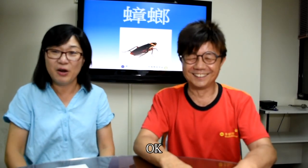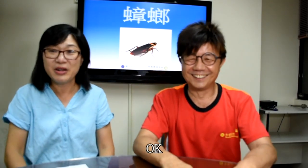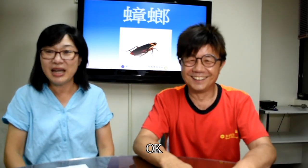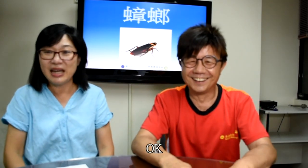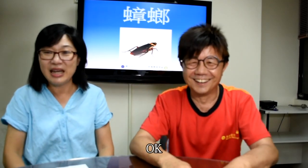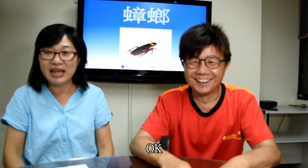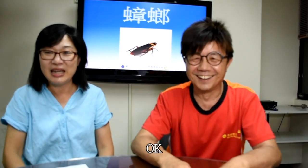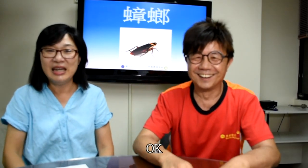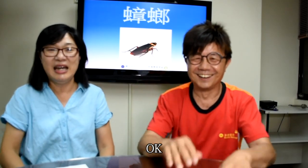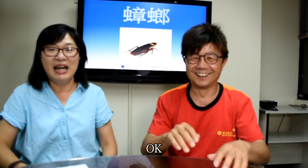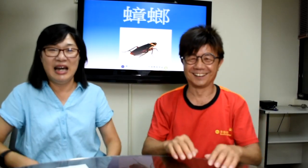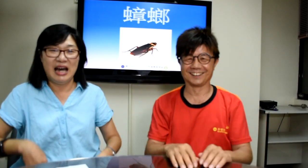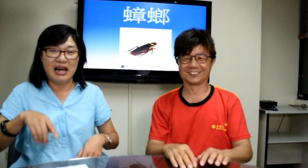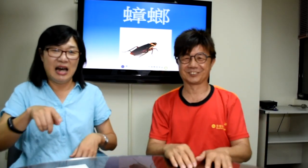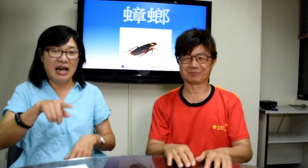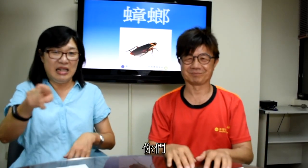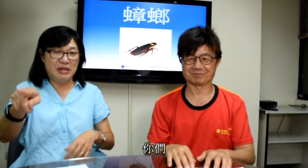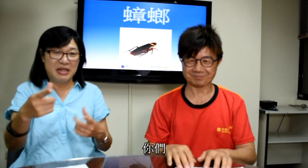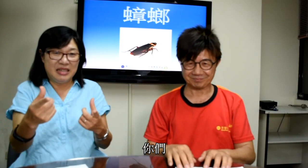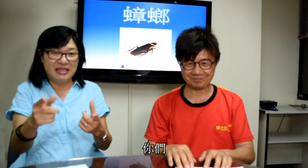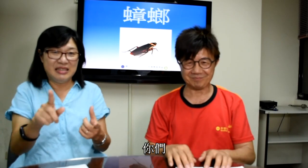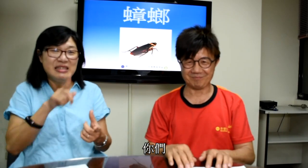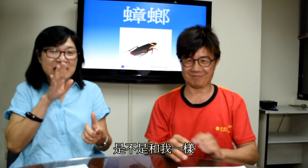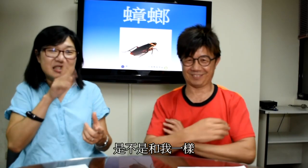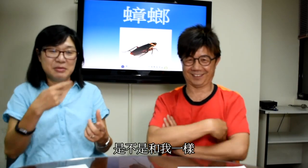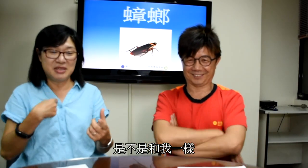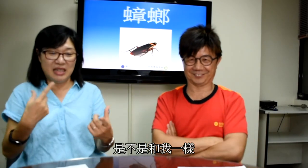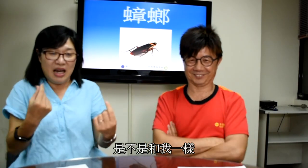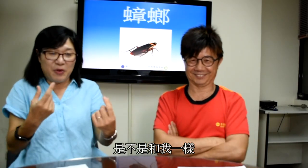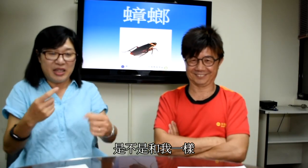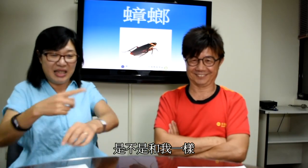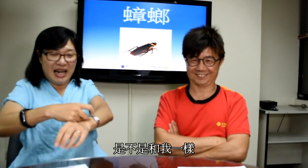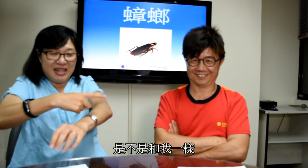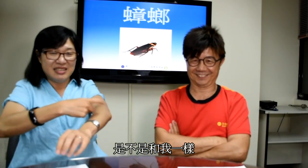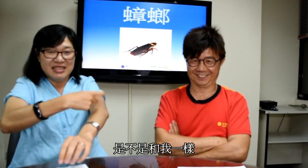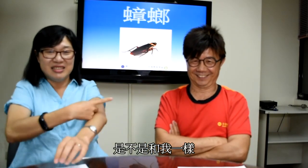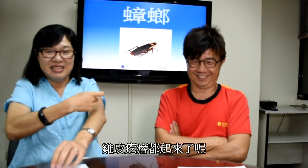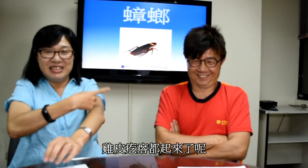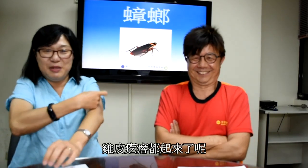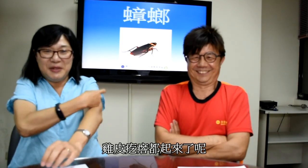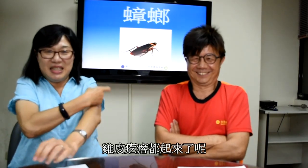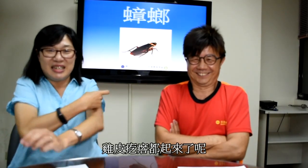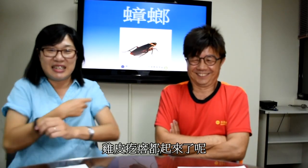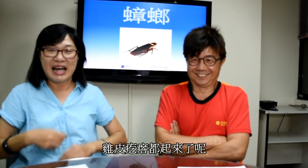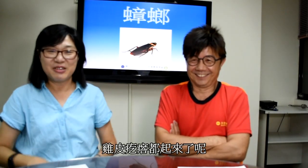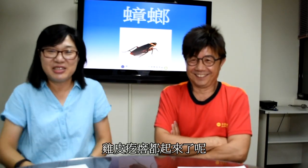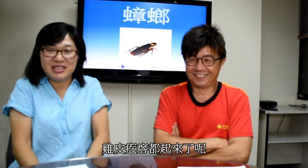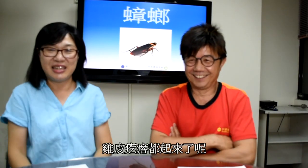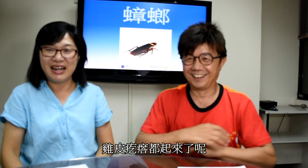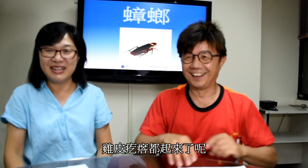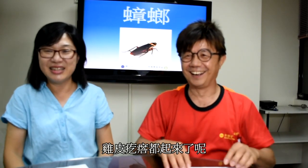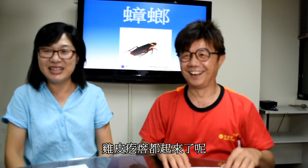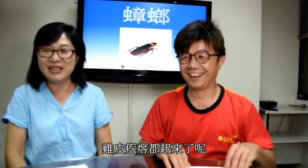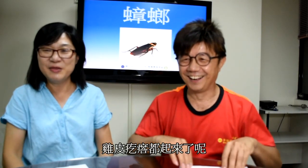OK， 你们是不是和我一样，鸡皮疙瘩都起来了呢？嗯，